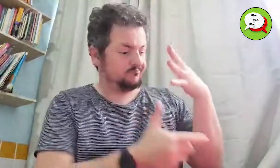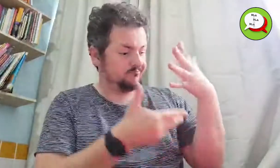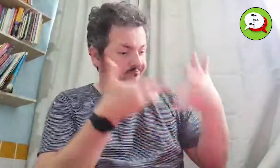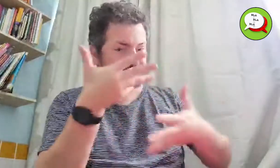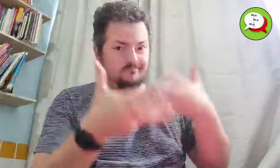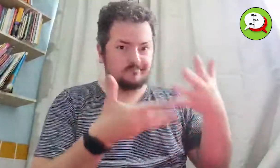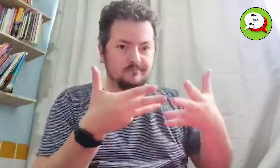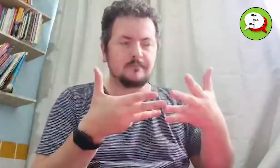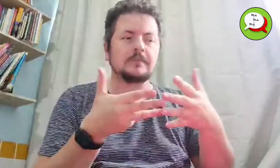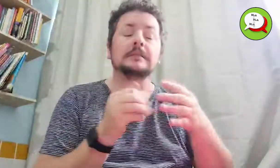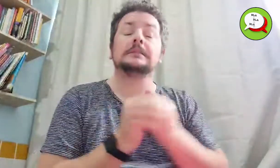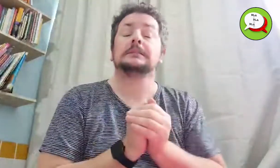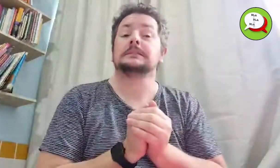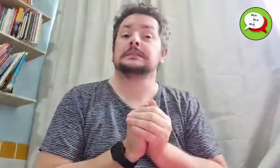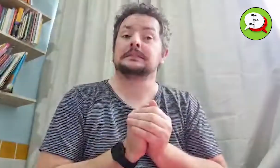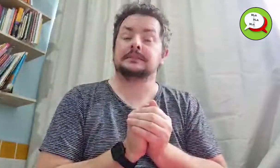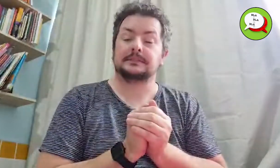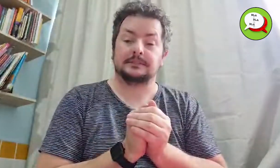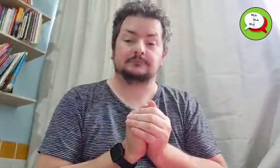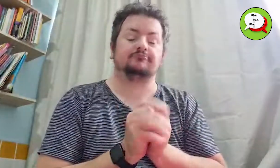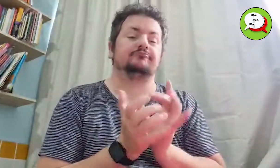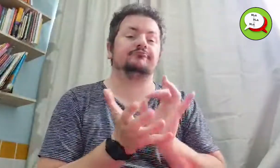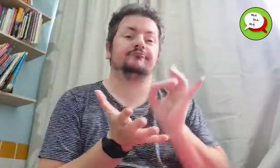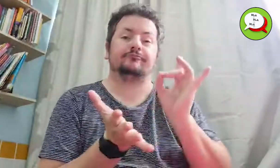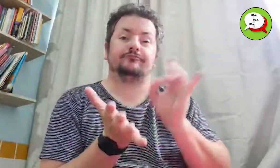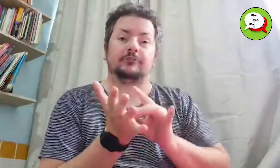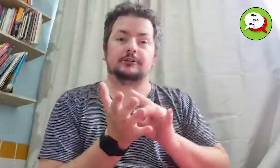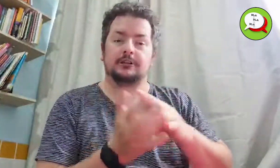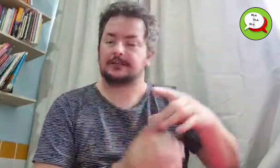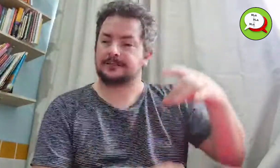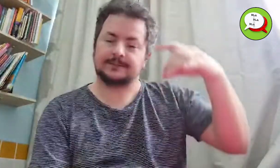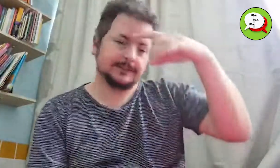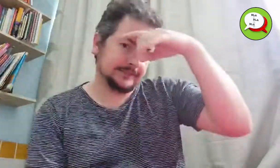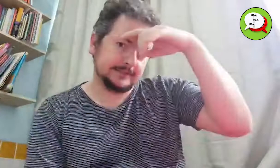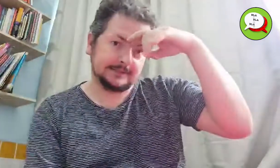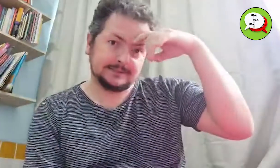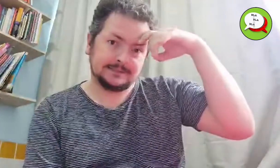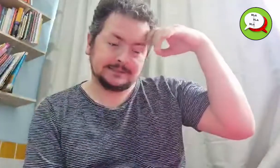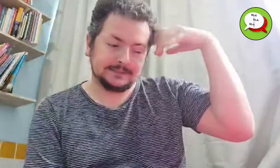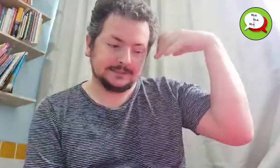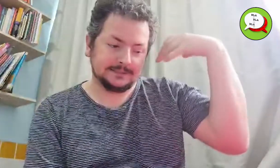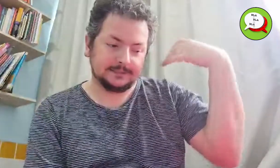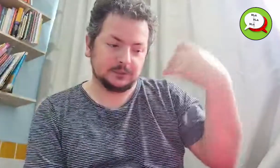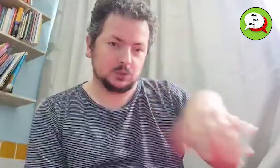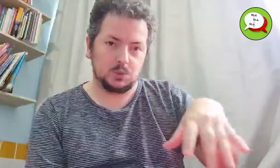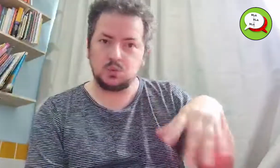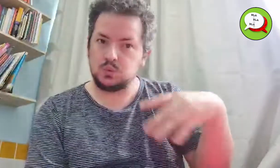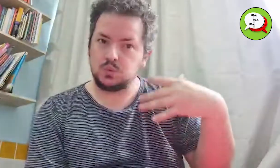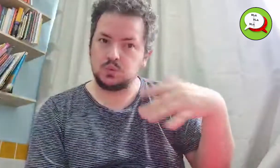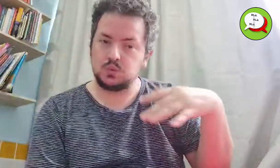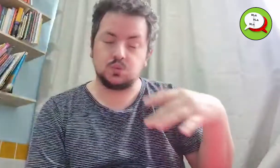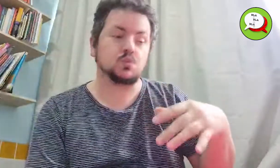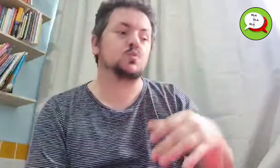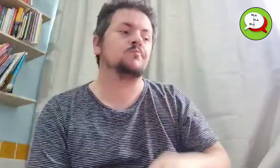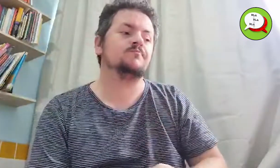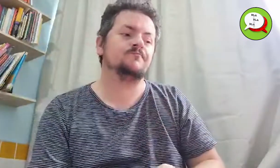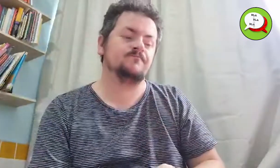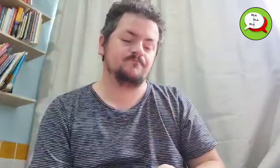sabia a língua de sinais. E para falar a verdade, é um trabalho muito